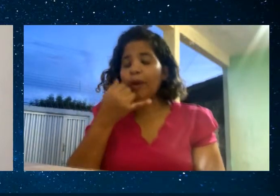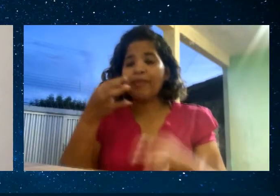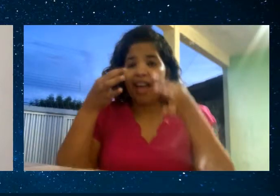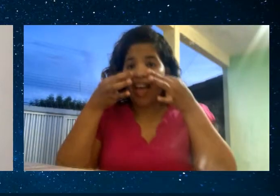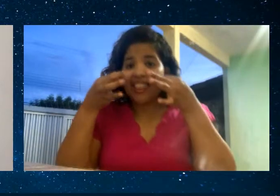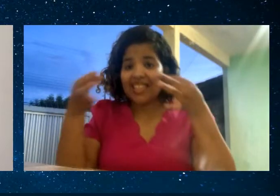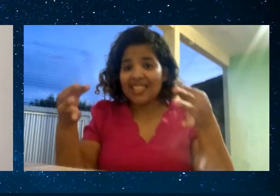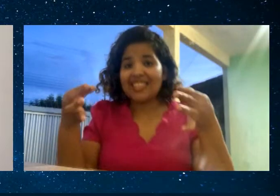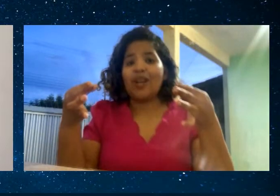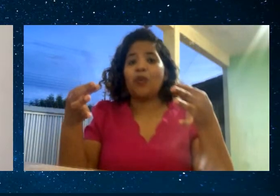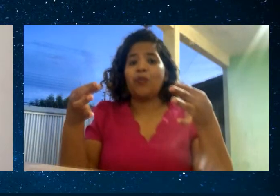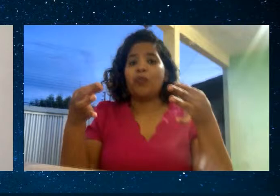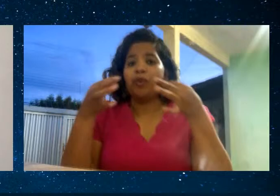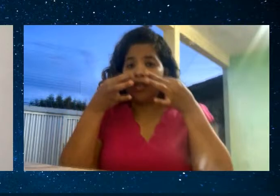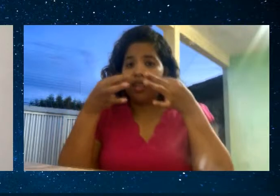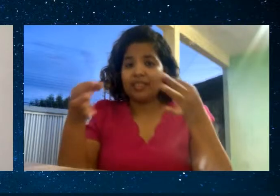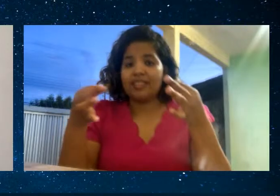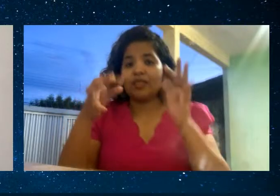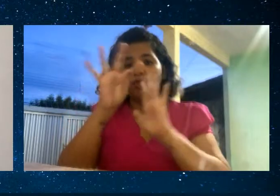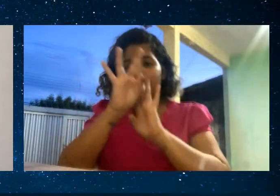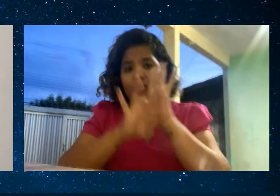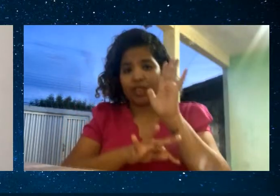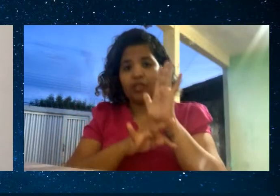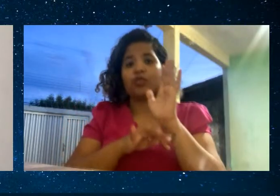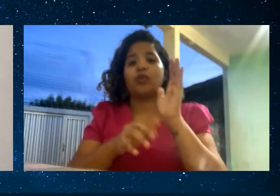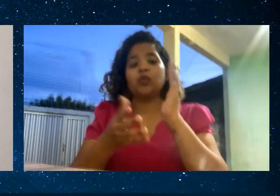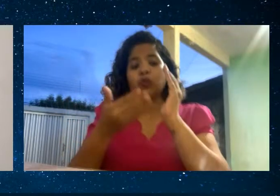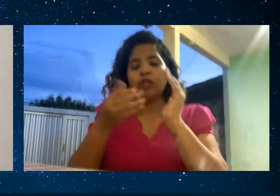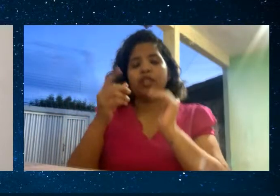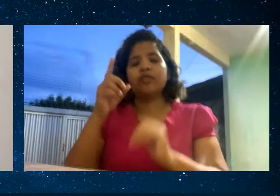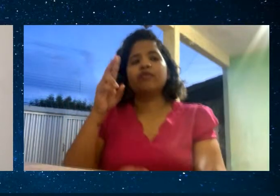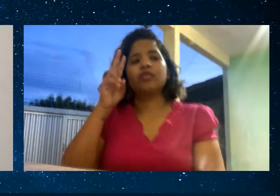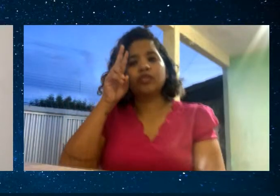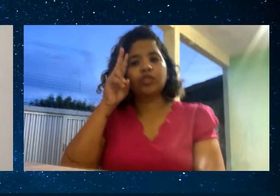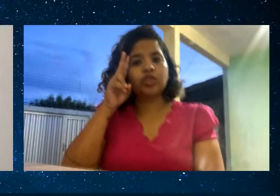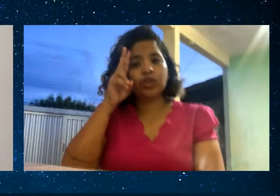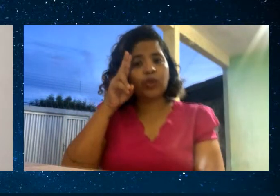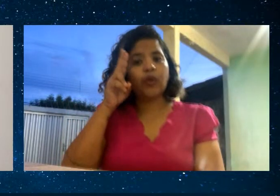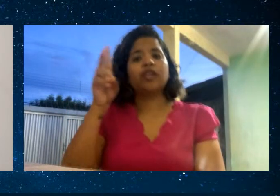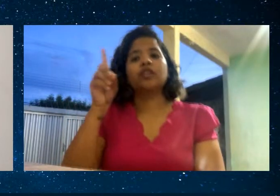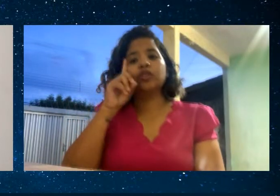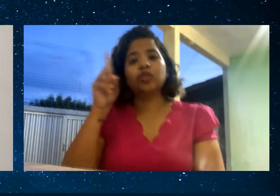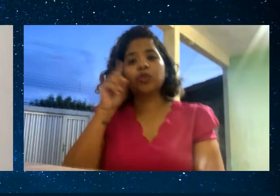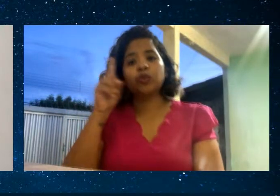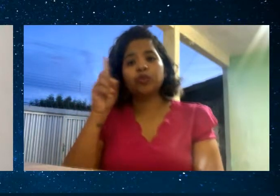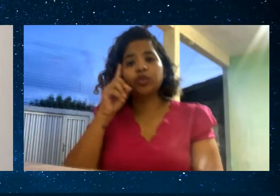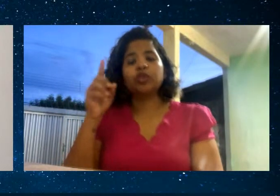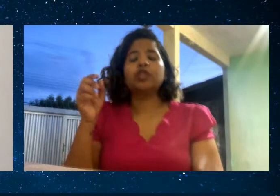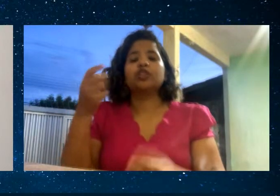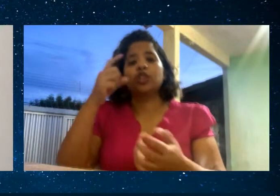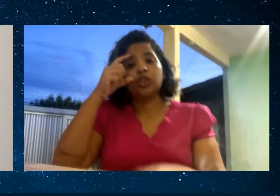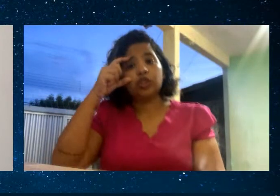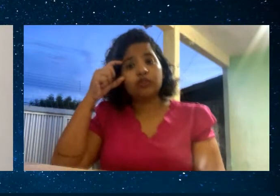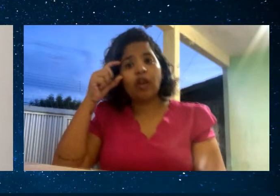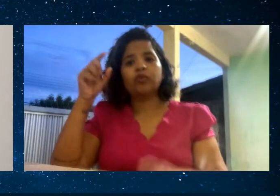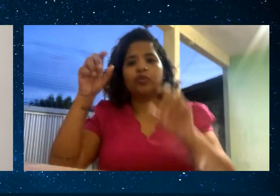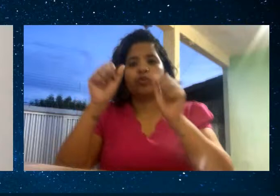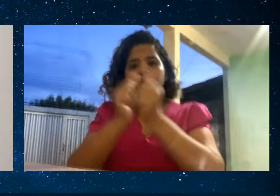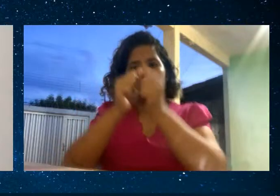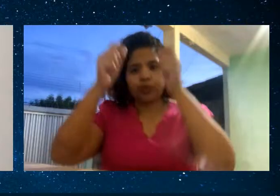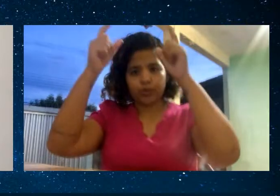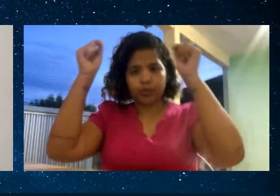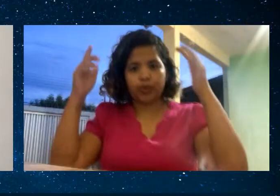diários de Divaldo Pereira Franco né ditado por Joana De Angeles é o Capítulo